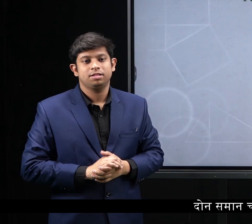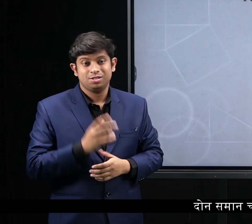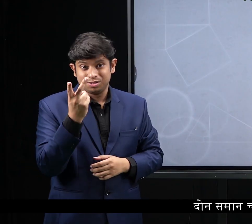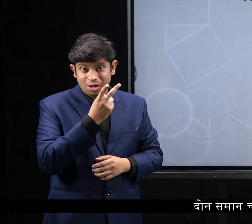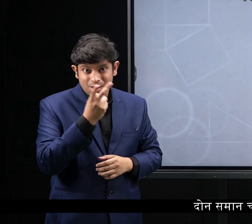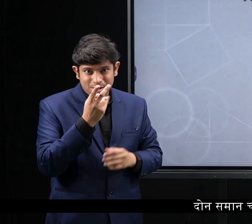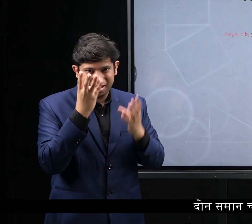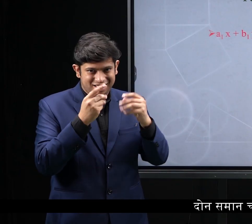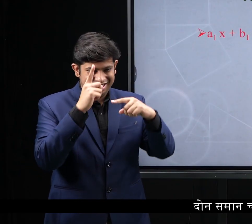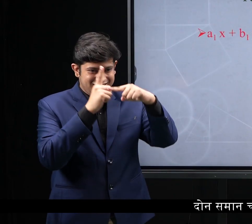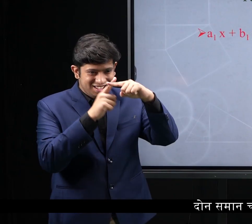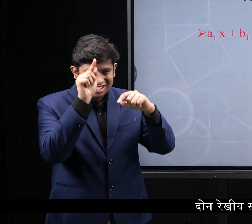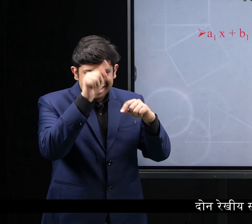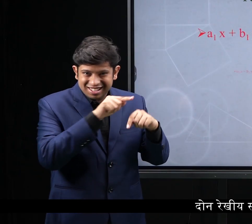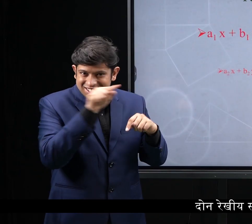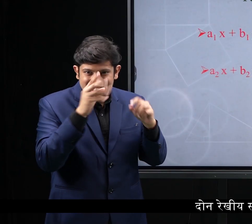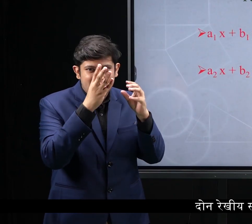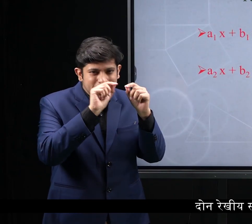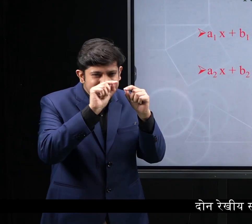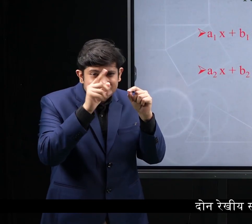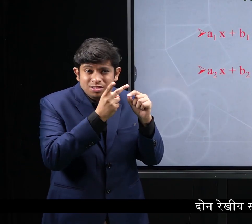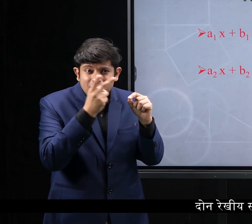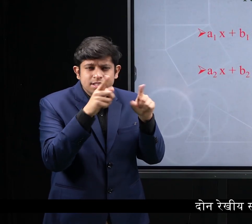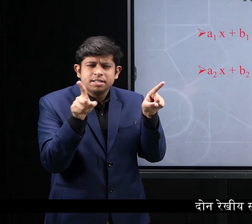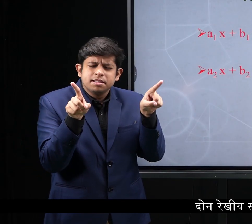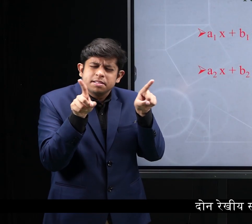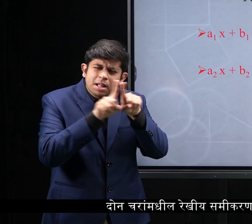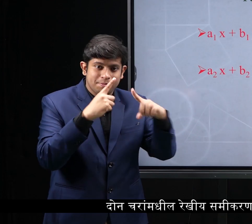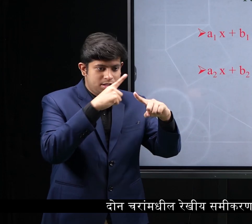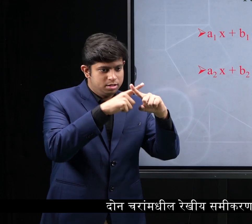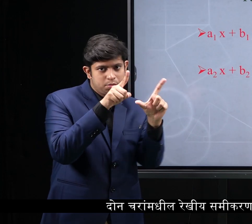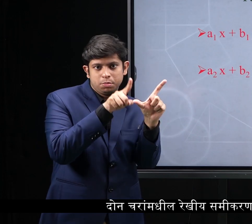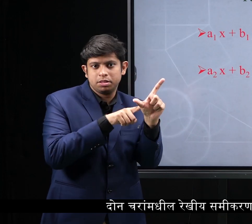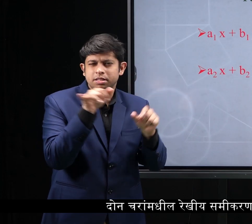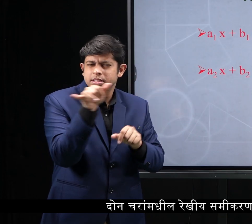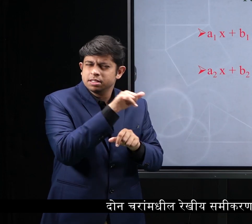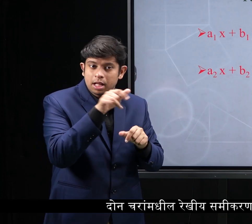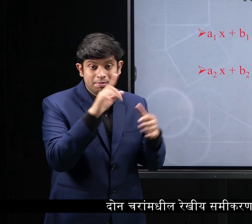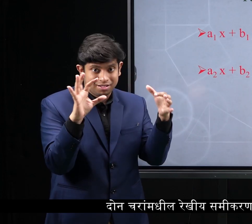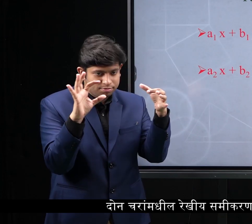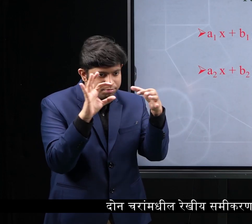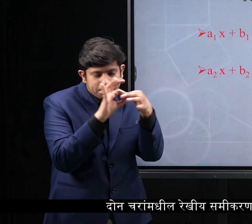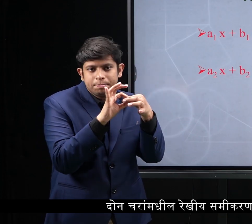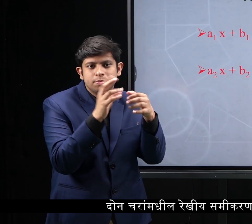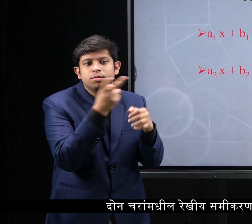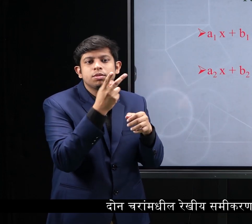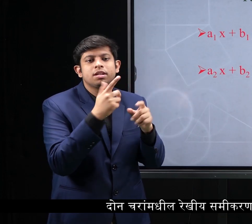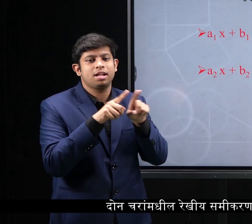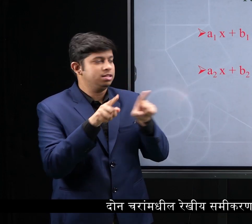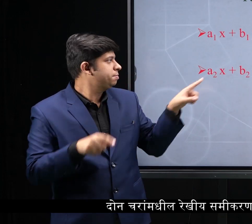दोन समान चर असलेल्या दोन रेखीय समीकरणांना दोन चरांमधील रेखीय समीकरणांची जोडी